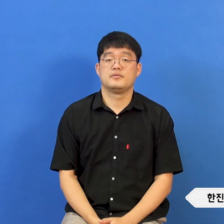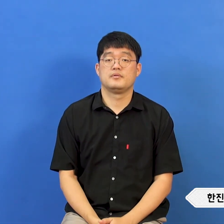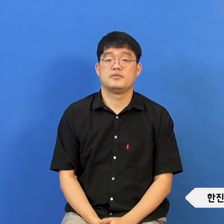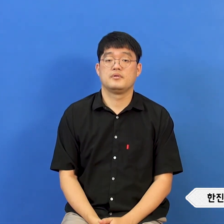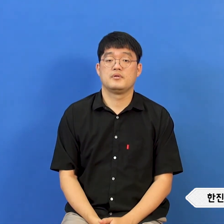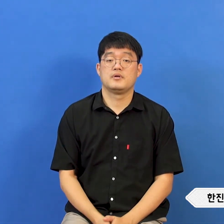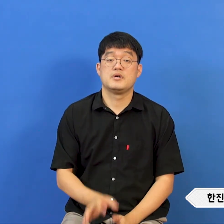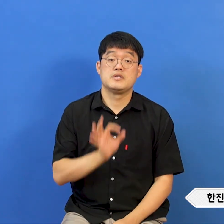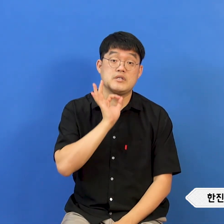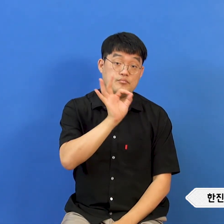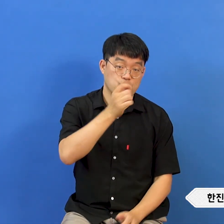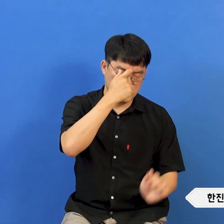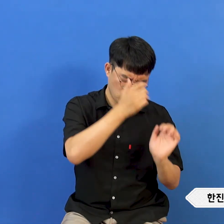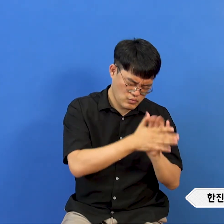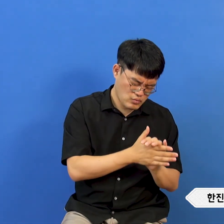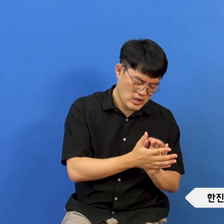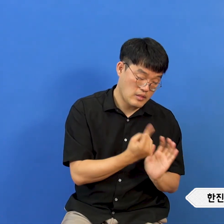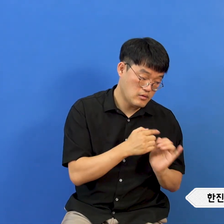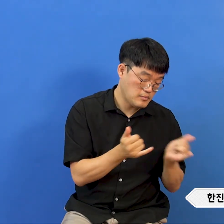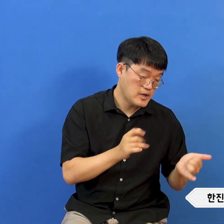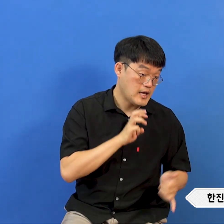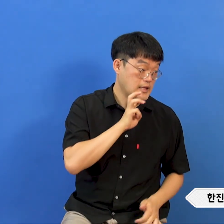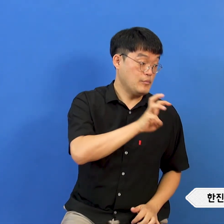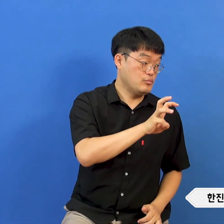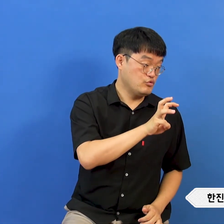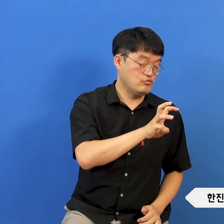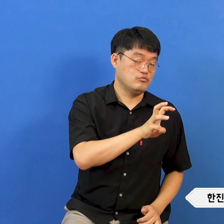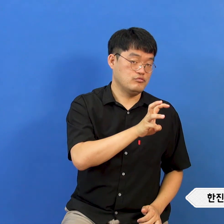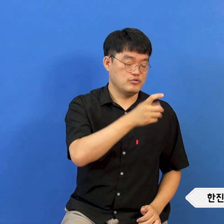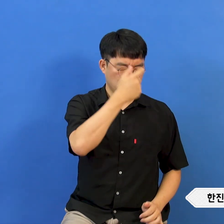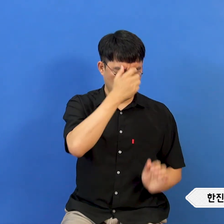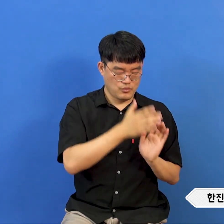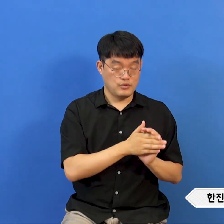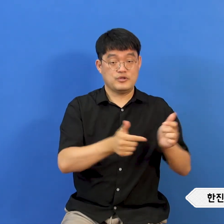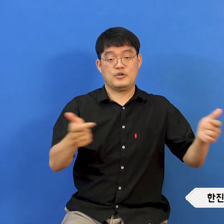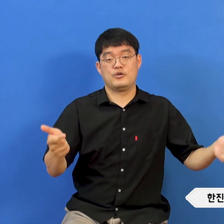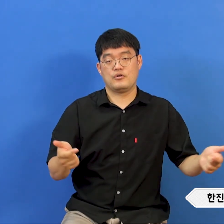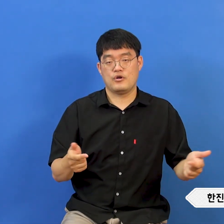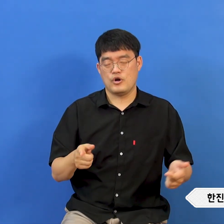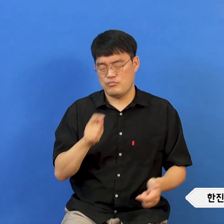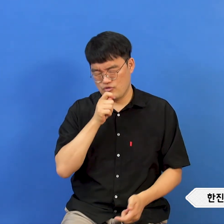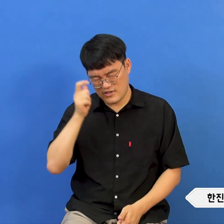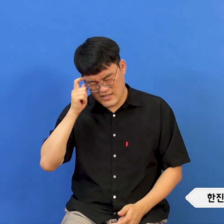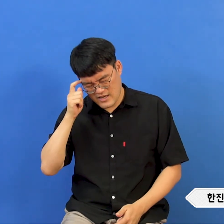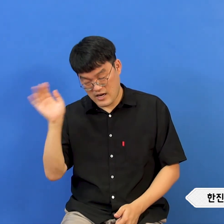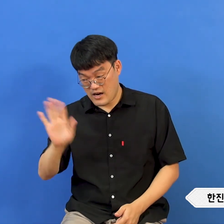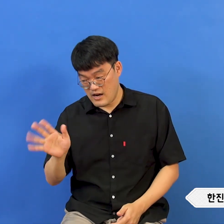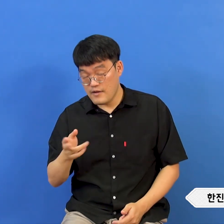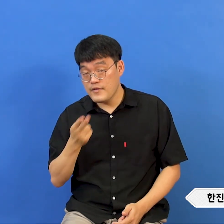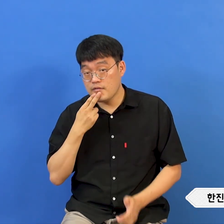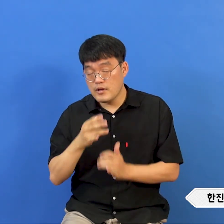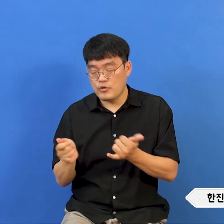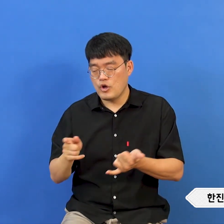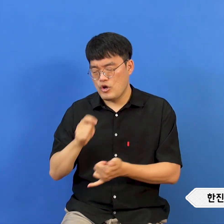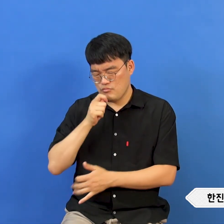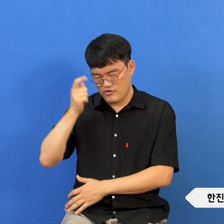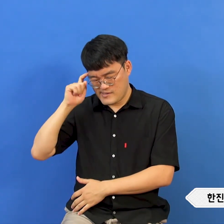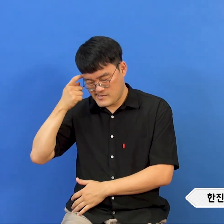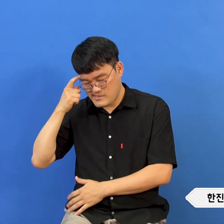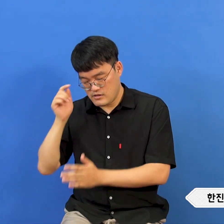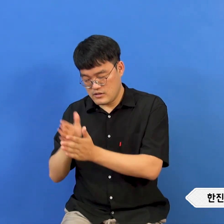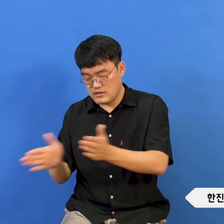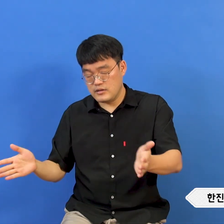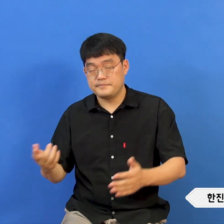10분 기도하시는 분들은 30분으로 기도를 좀 늘려보십시오. 큐티 생전 안 하시던 분들은 큐티를 한번 이 기간 동안